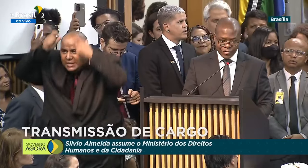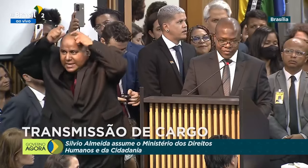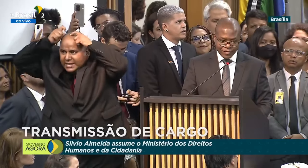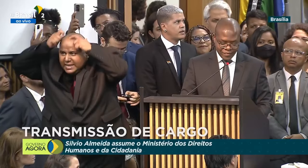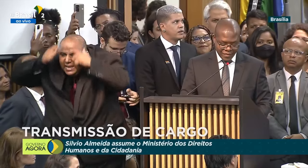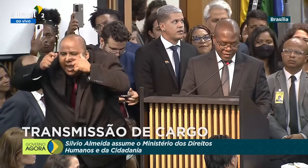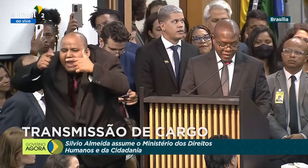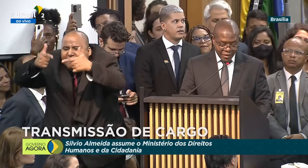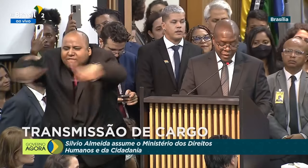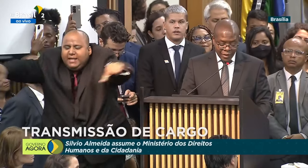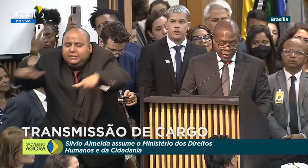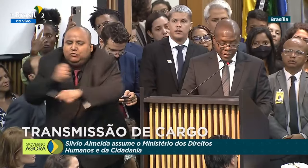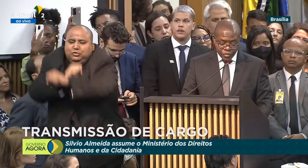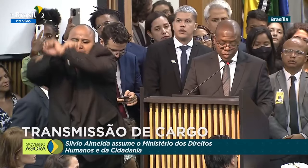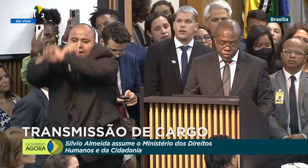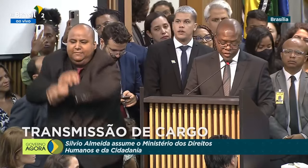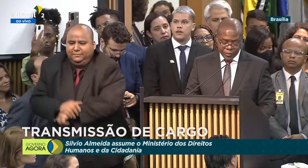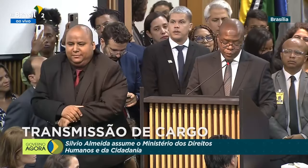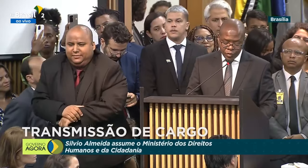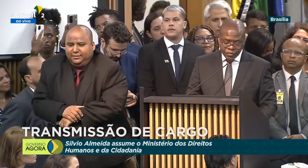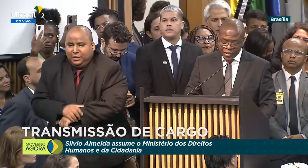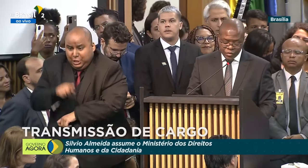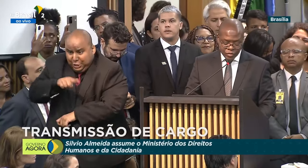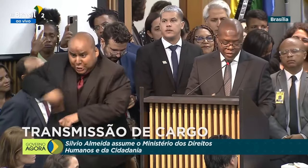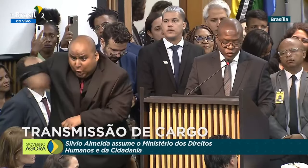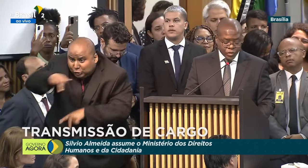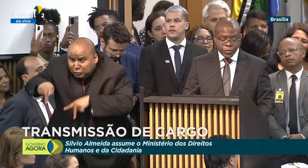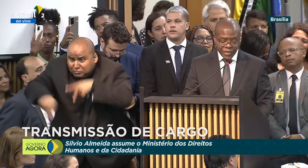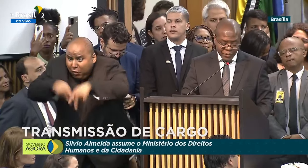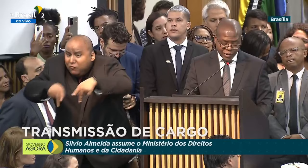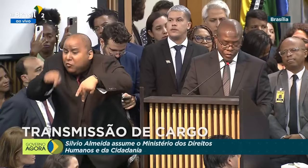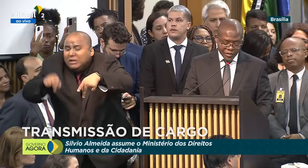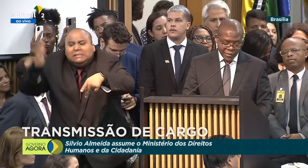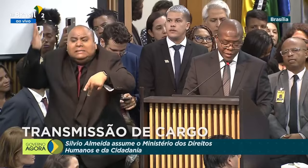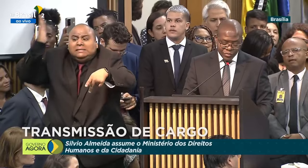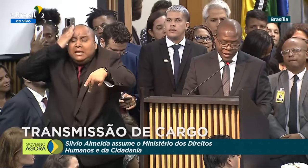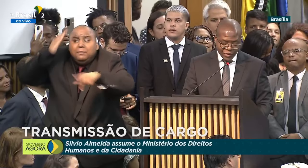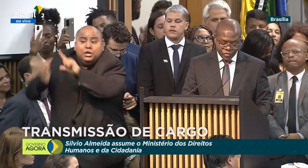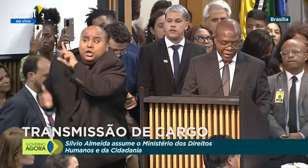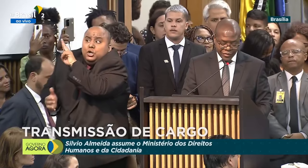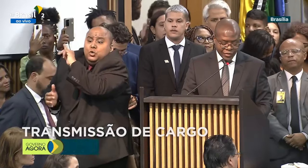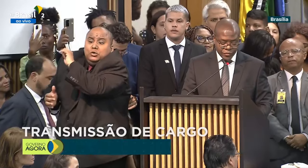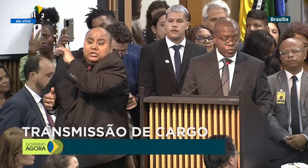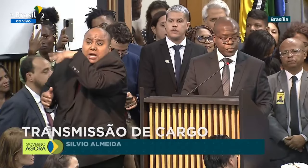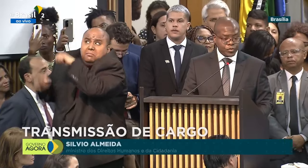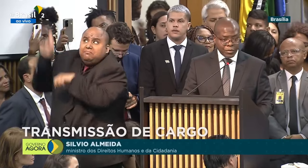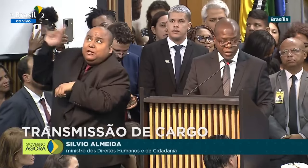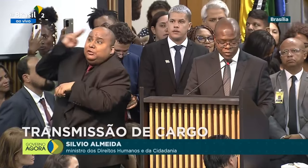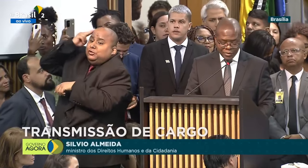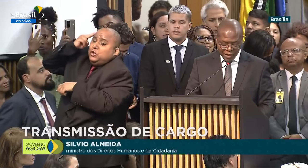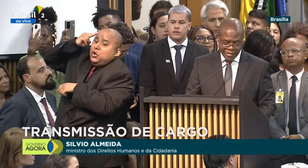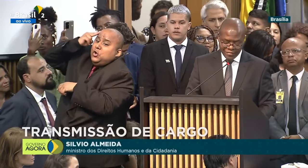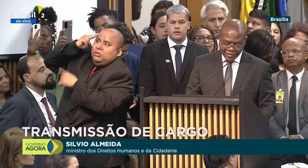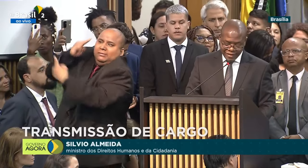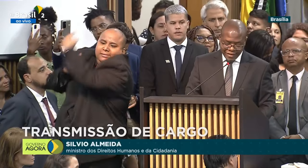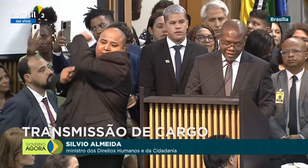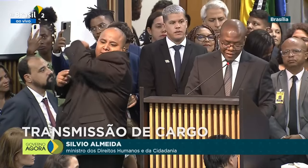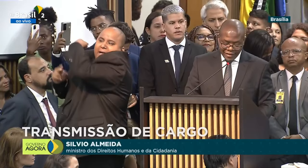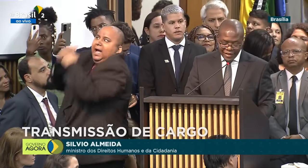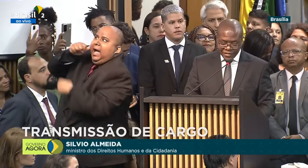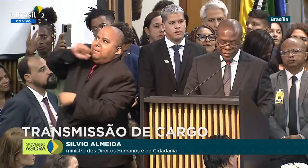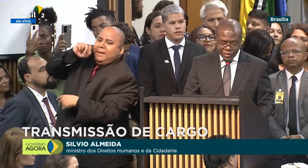e sem escravos e somos esse povo dentre outras coisas por saber que o Luiz Gama não teria sonhado se não fosse por sua mãe Luísa mãe